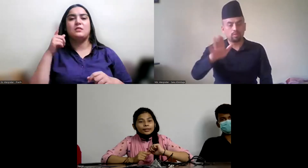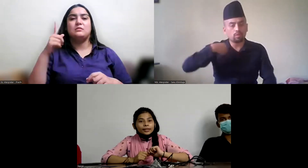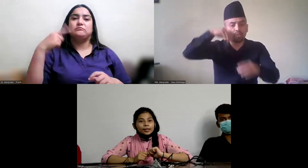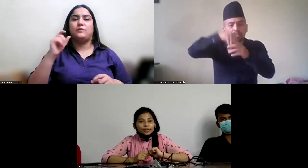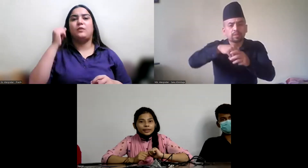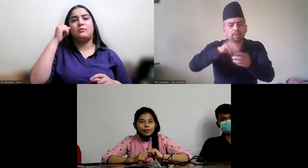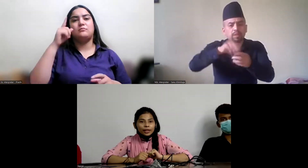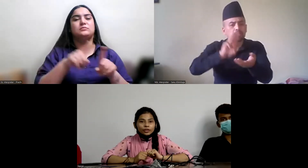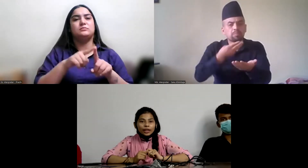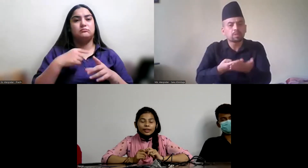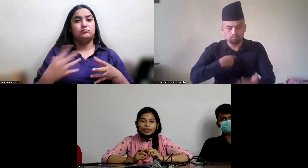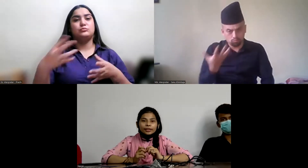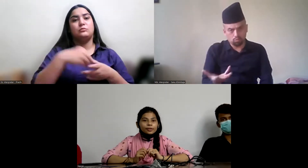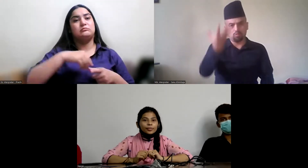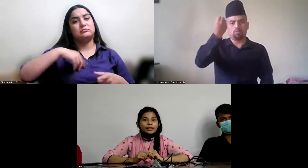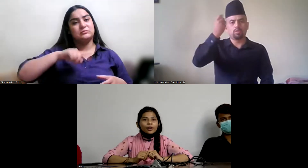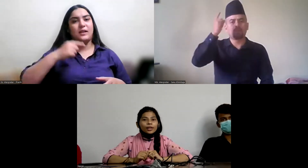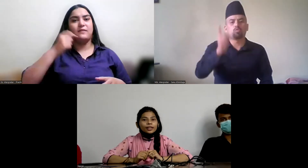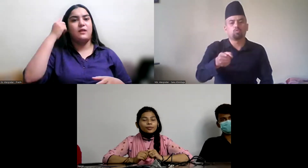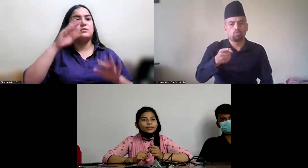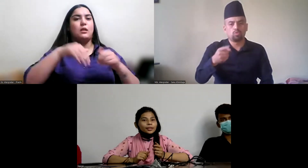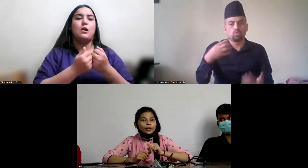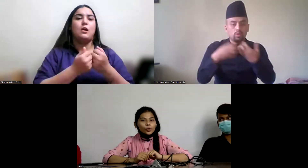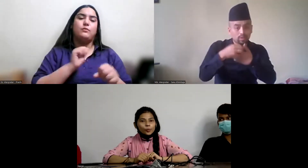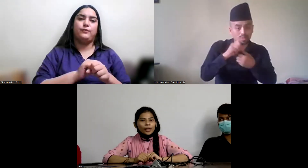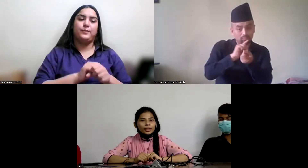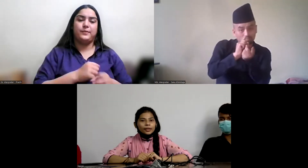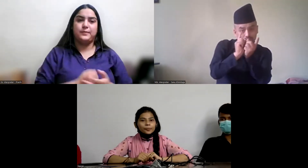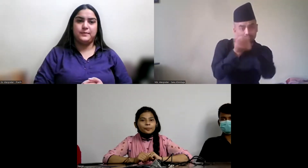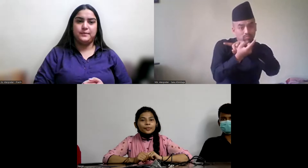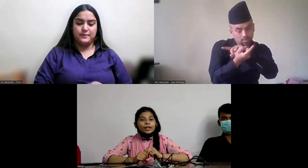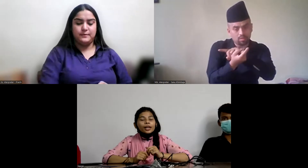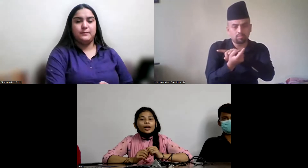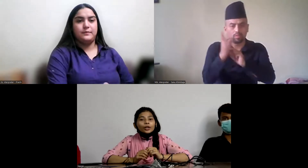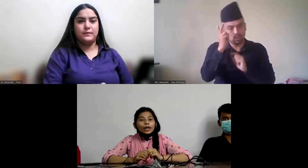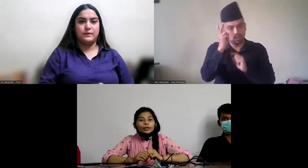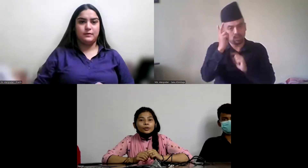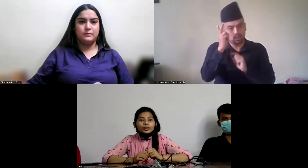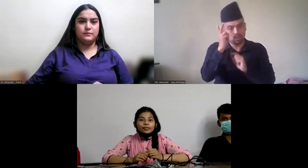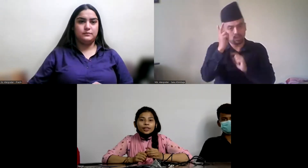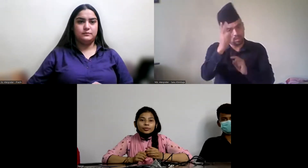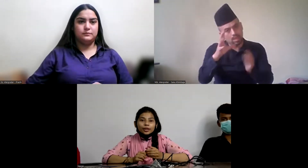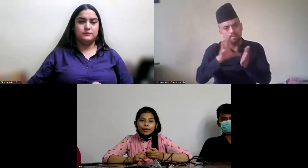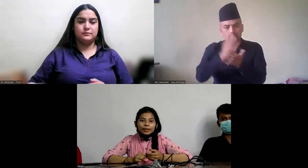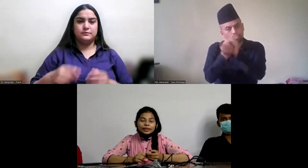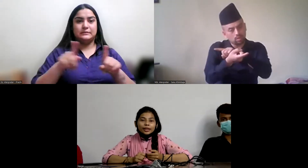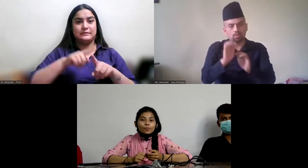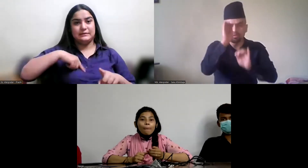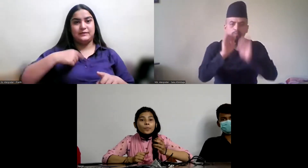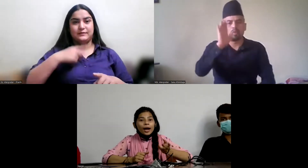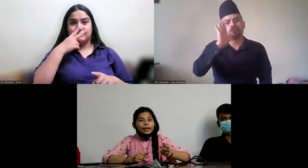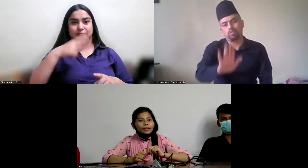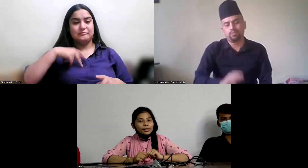और इससे हम जैसा बदलाव चाहते हैं वैसा बदलाव लाना भी संभव हो पाता है। यूनिसेफ से हम सभी